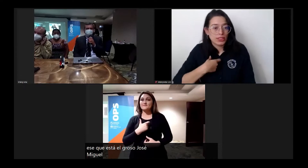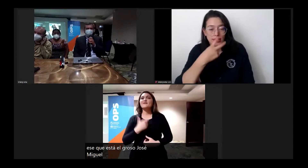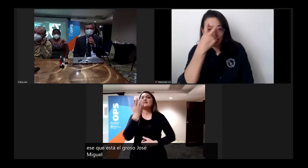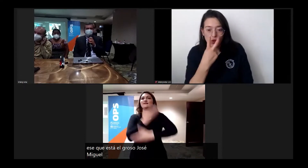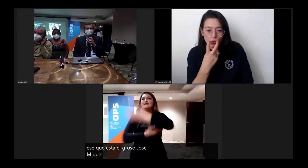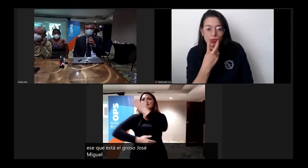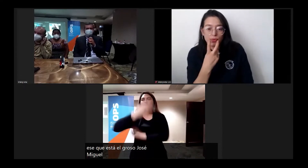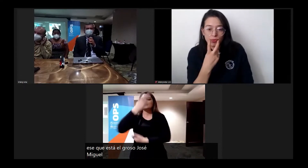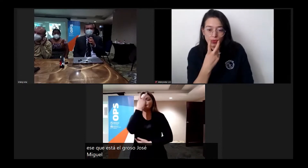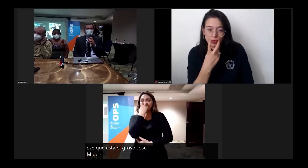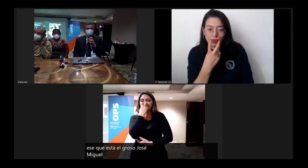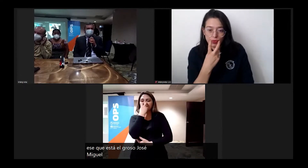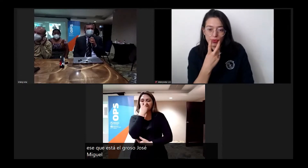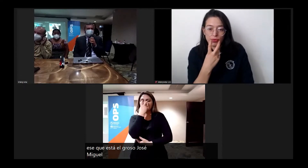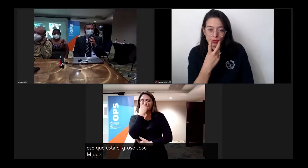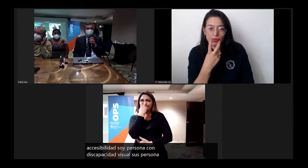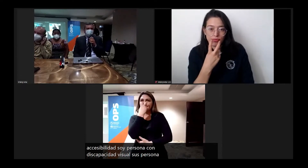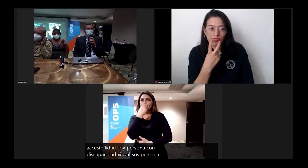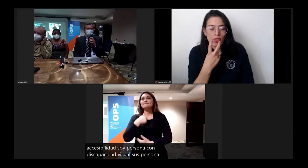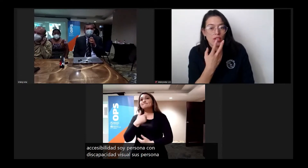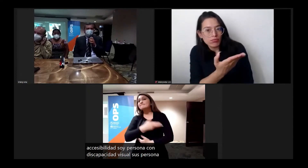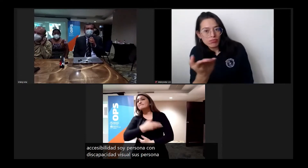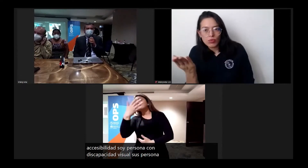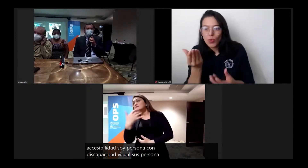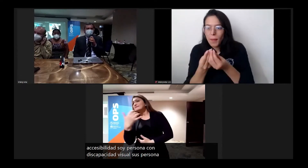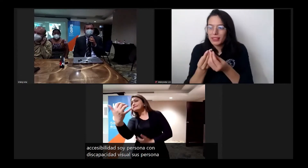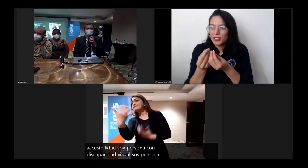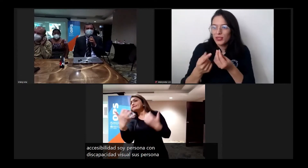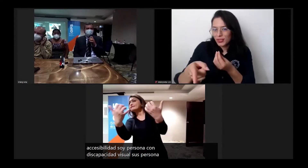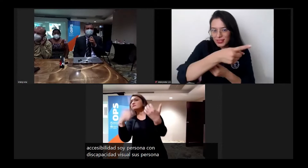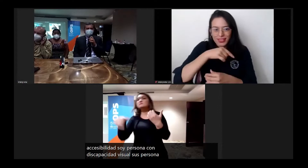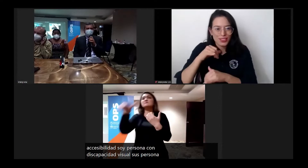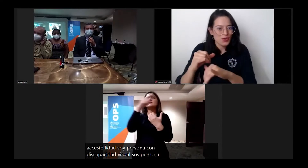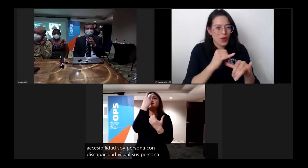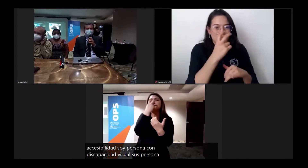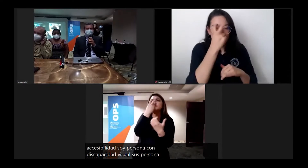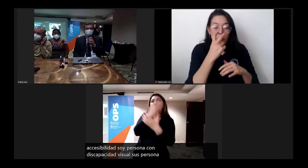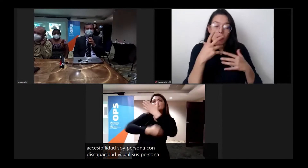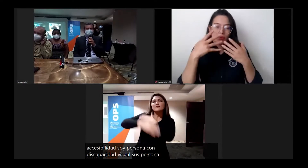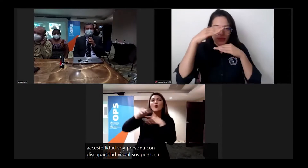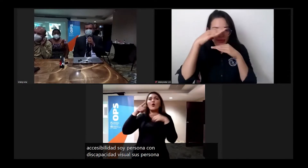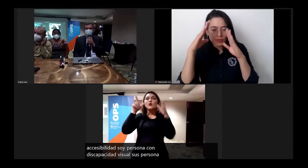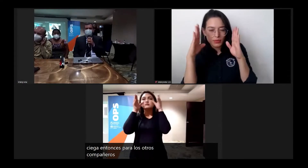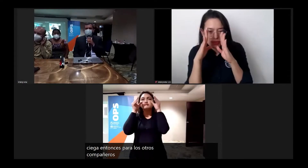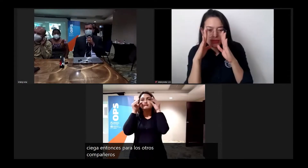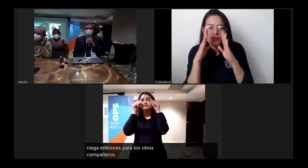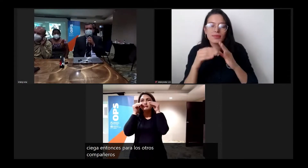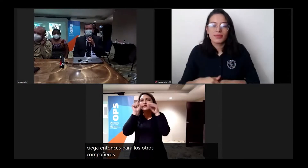ciega. Entonces, para los otros compañeros ciegos, colegas de baja visión. Bueno,